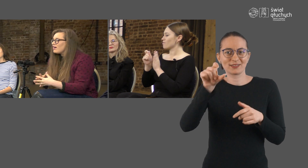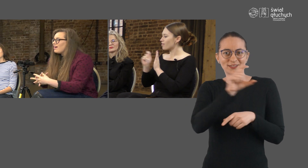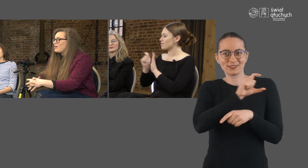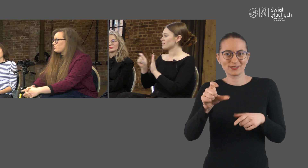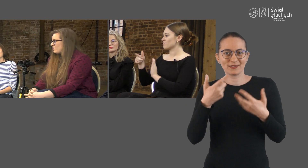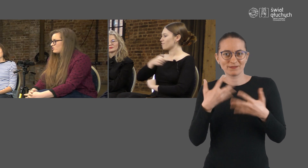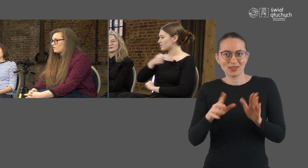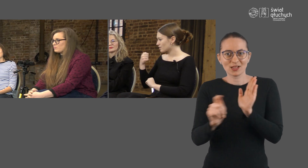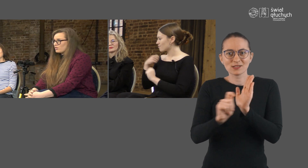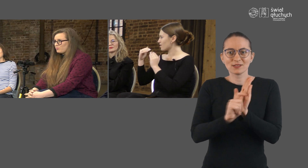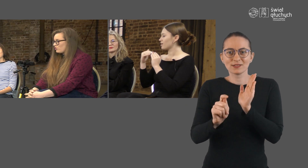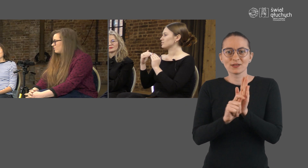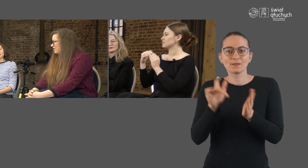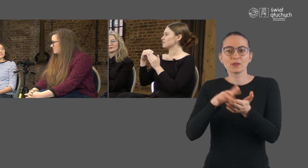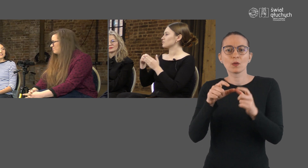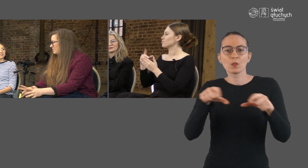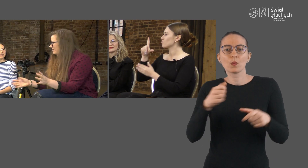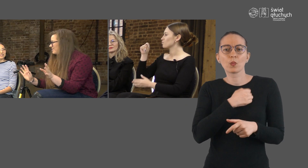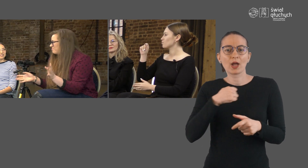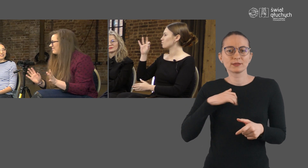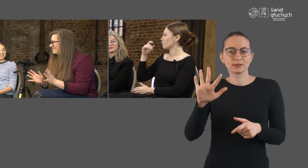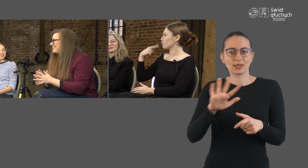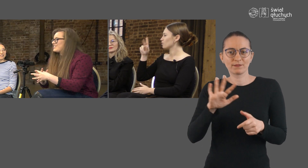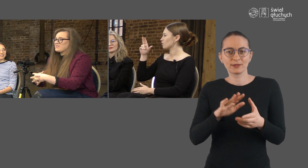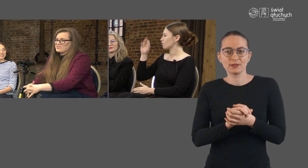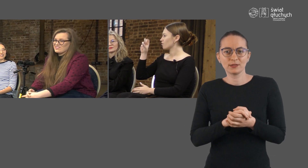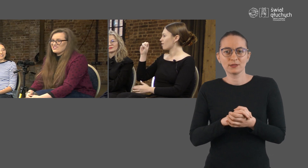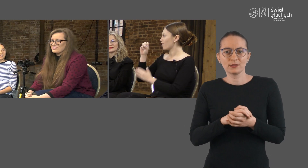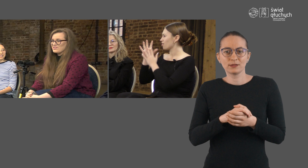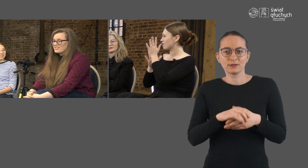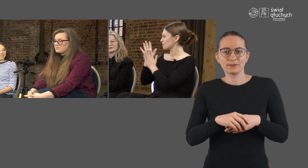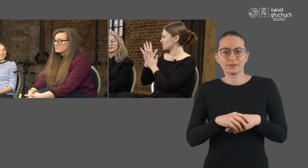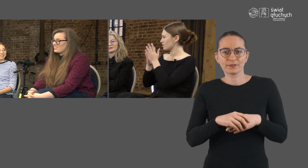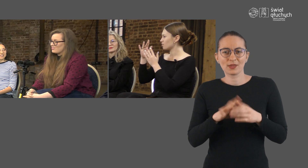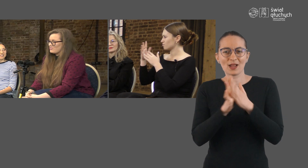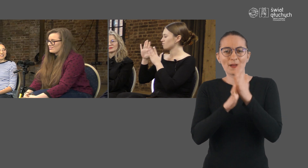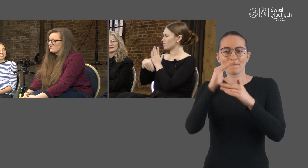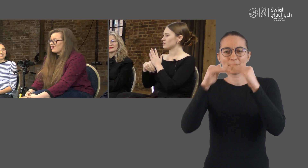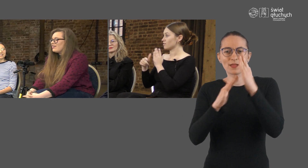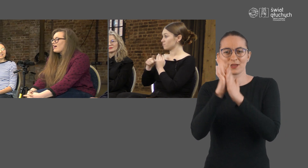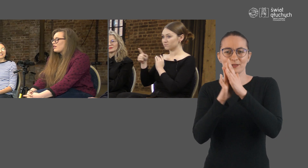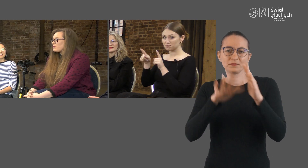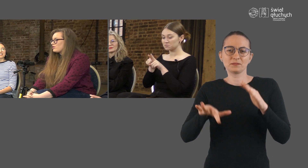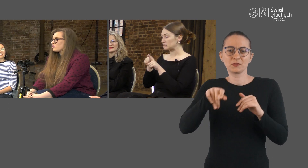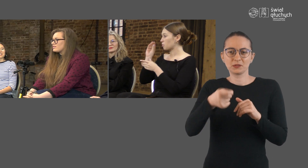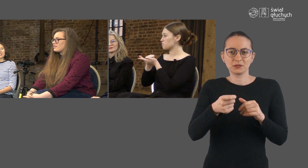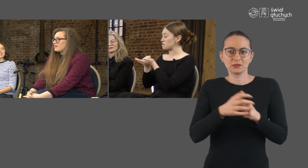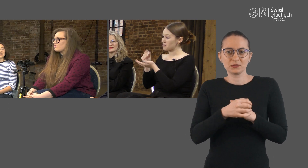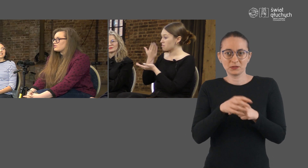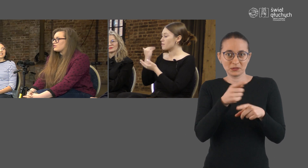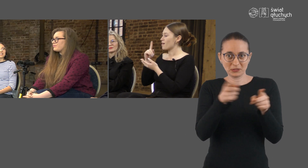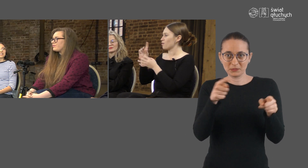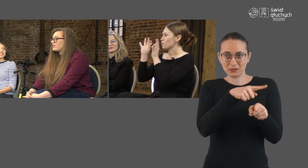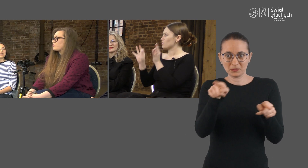jakoś pod Warszawą, na przykład w Podkowie Leśnej był taki jeden plan. Nie wiem, czy wy też macie takie doświadczenia, ale moi